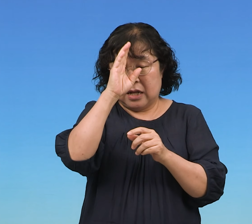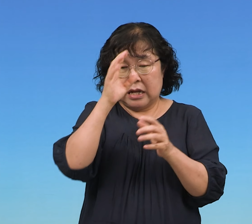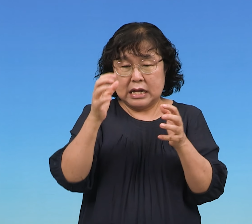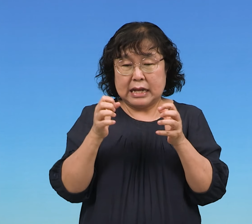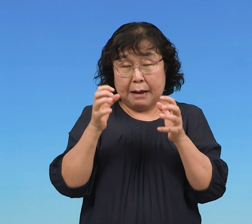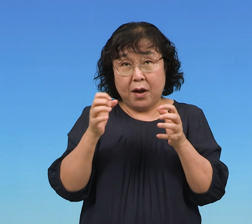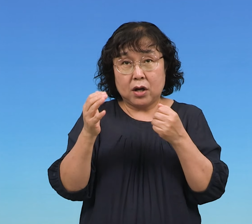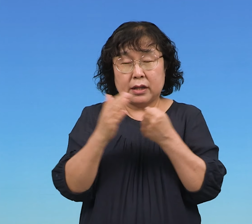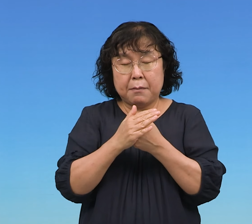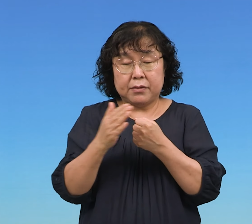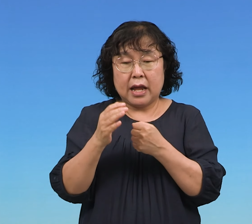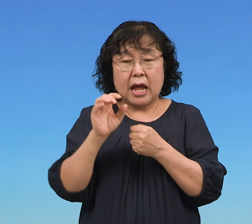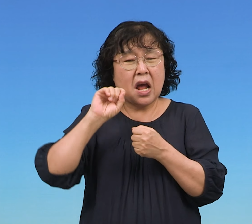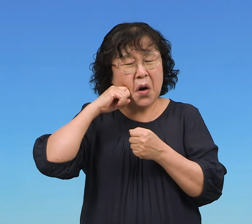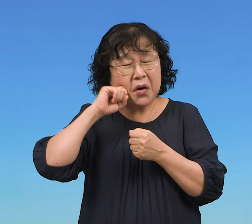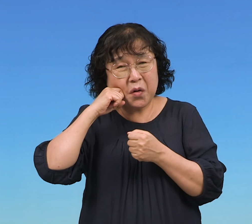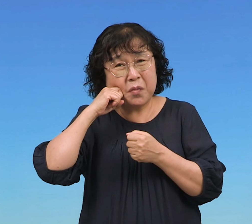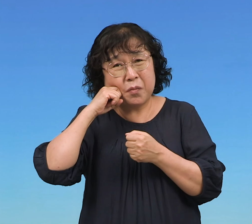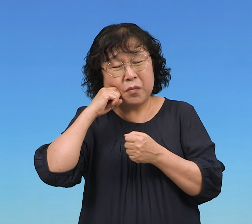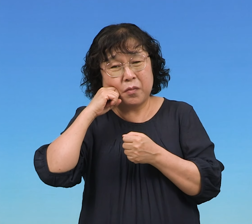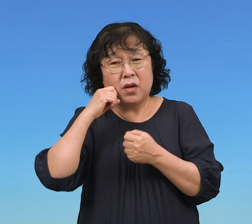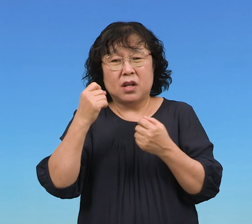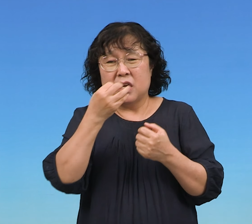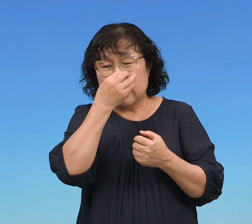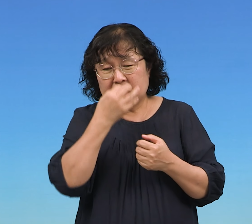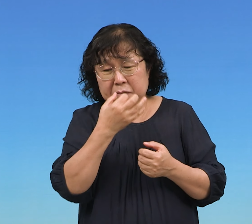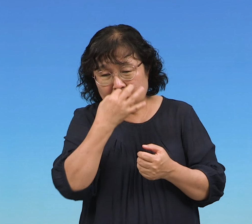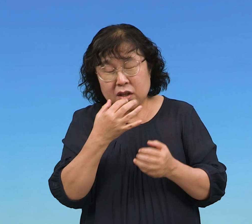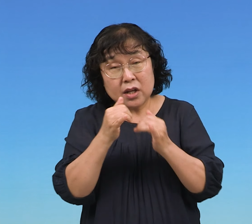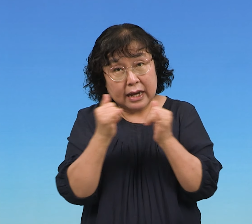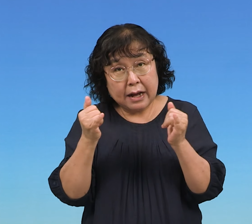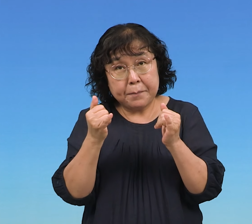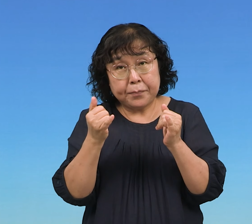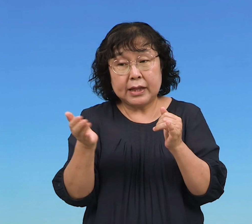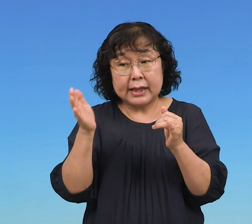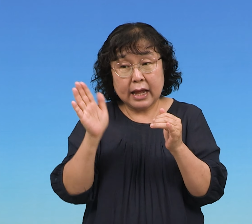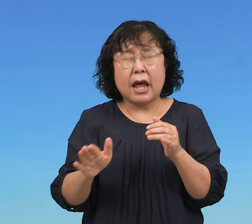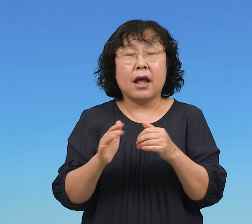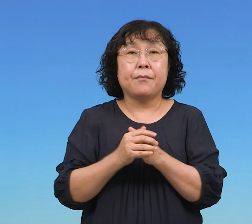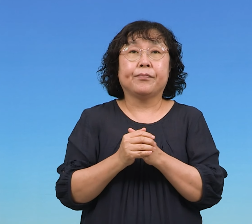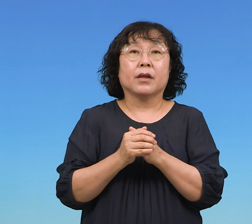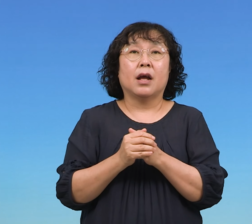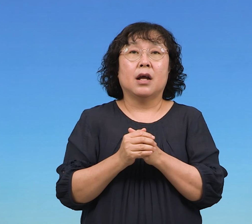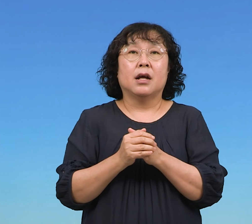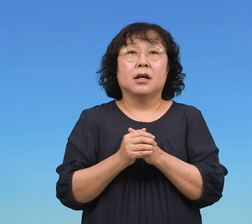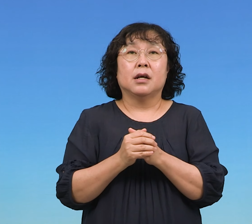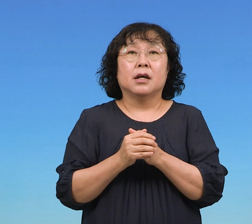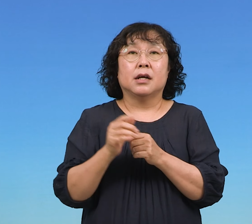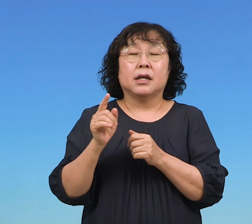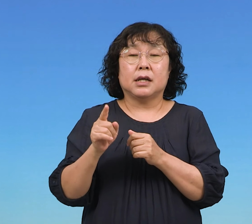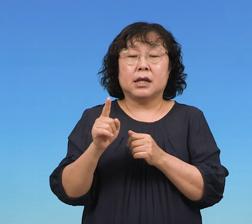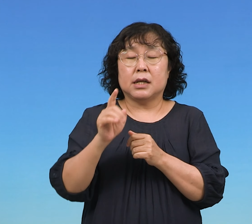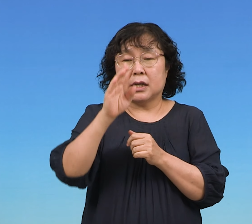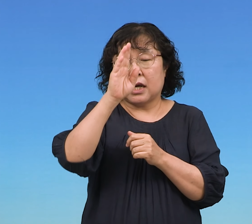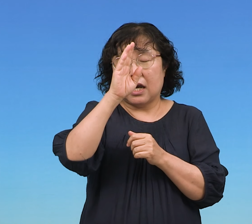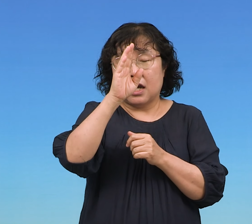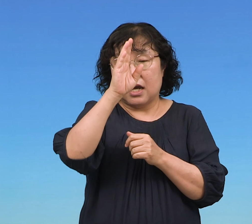그렇게 나병으로 신음하고 있던 사람이었는데요, 오늘 우리가 살펴보고자 하는 인물은 바로